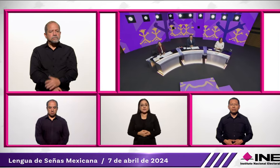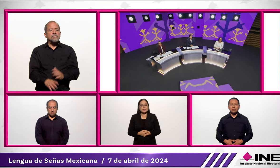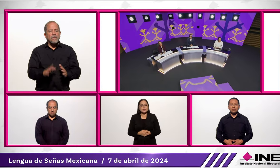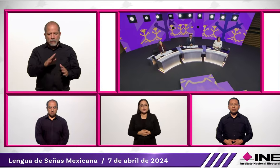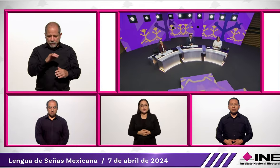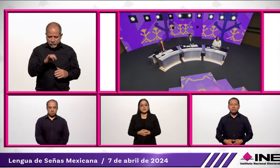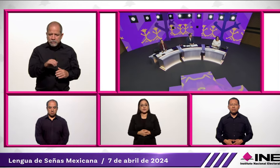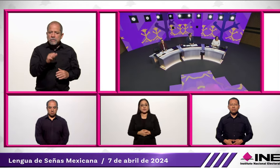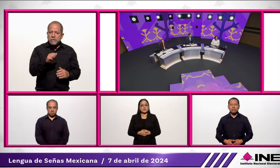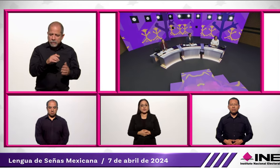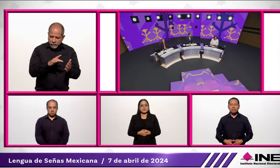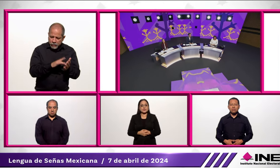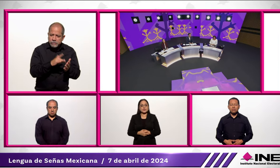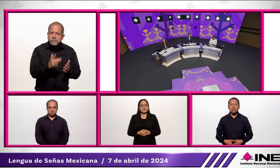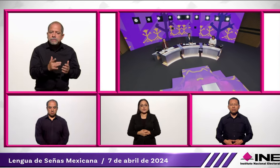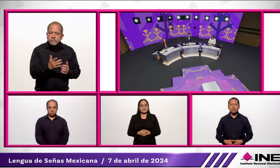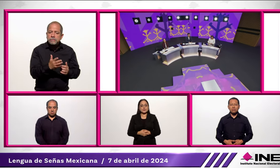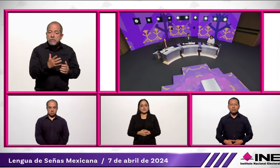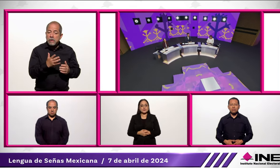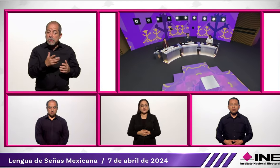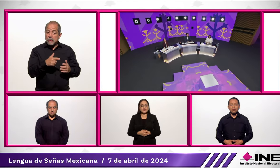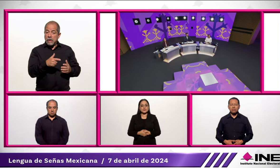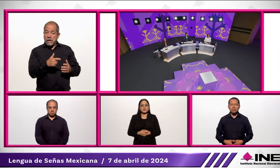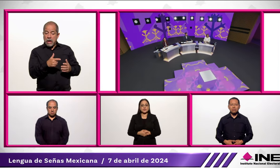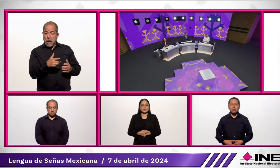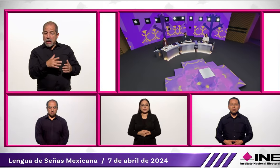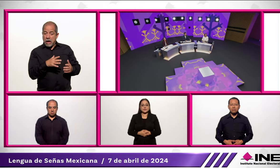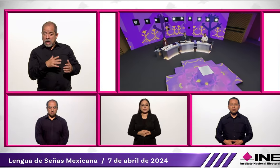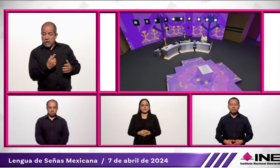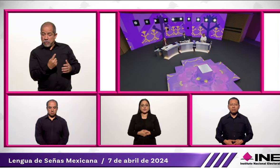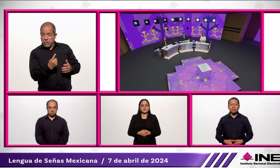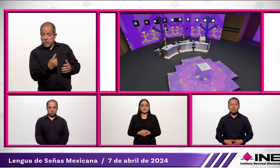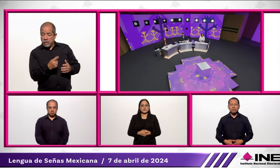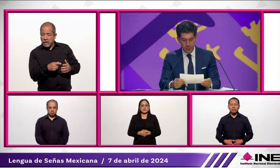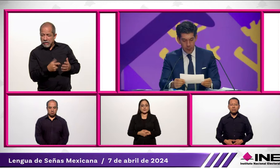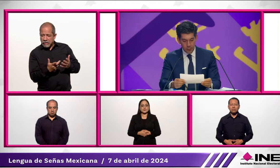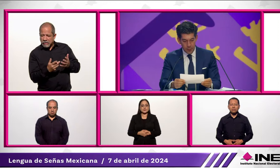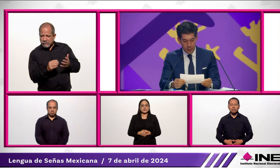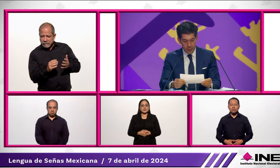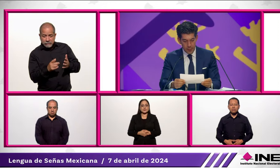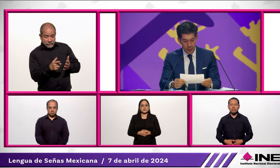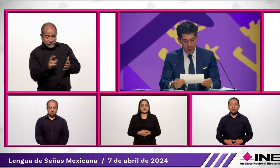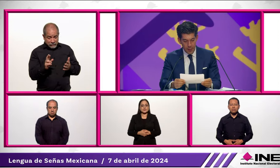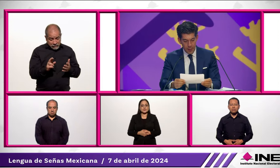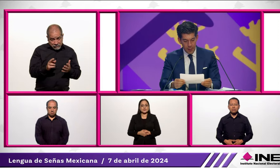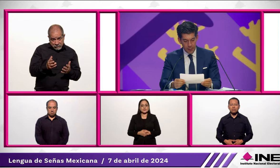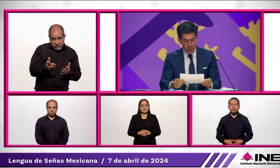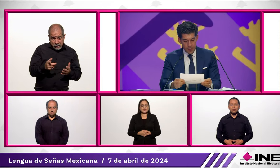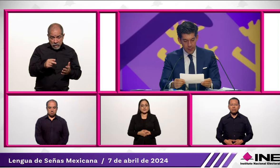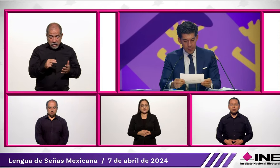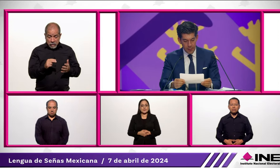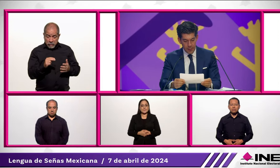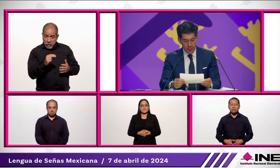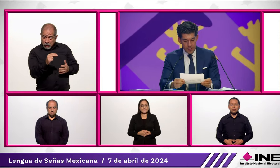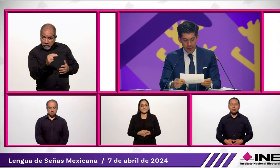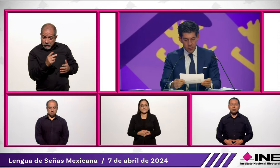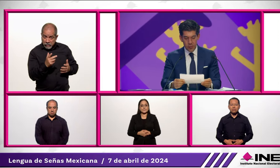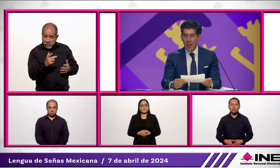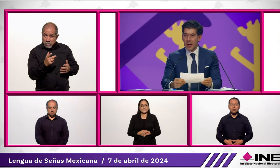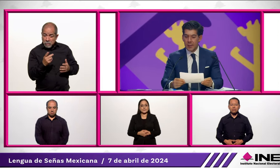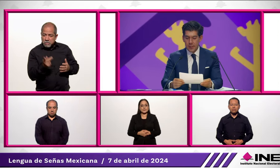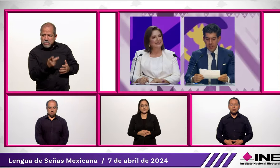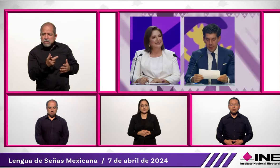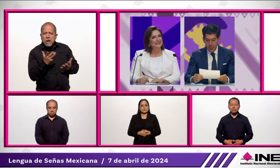Máynez. Por descarte, la C, candidata Xochitl Gálvez. Iniciamos con la pregunta del norte, pregunta recibida a través de